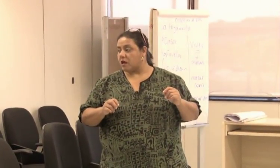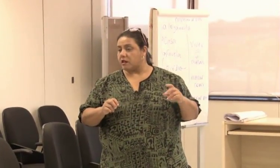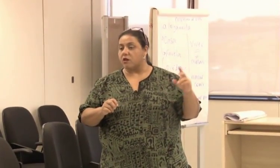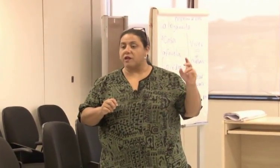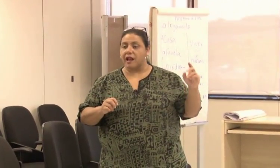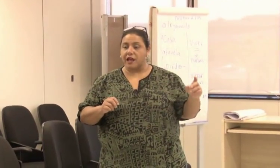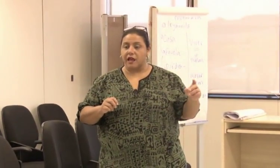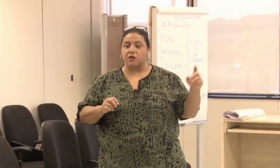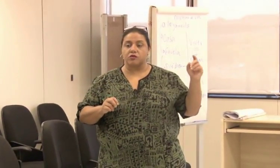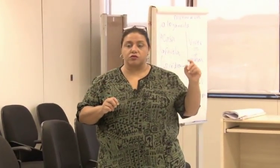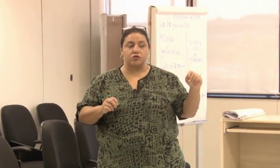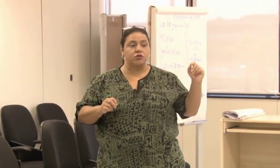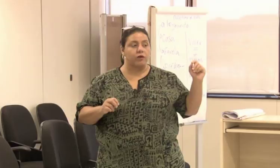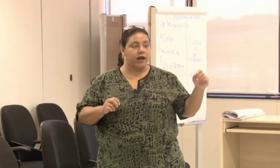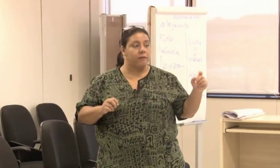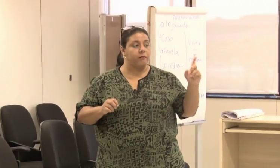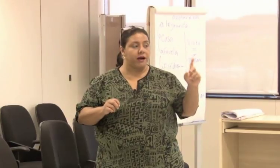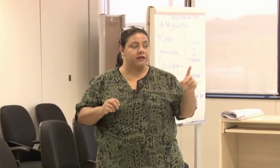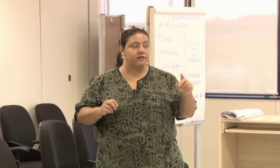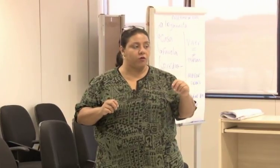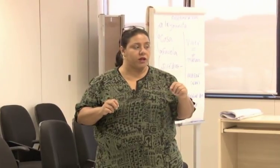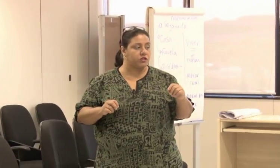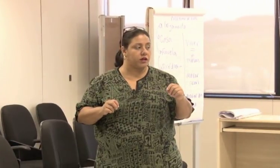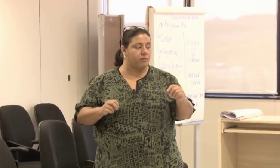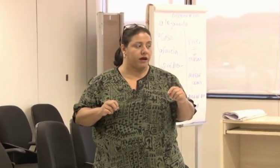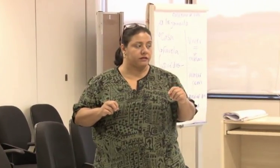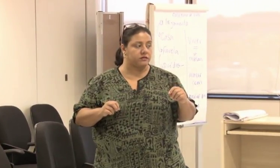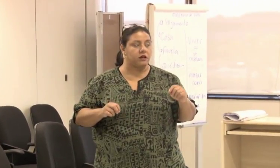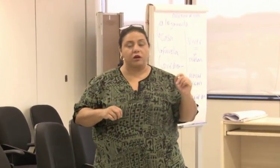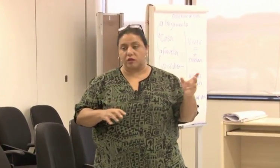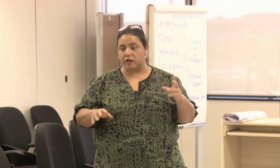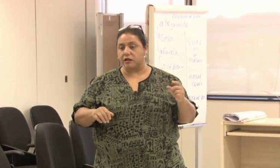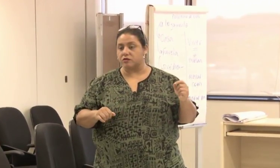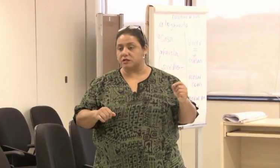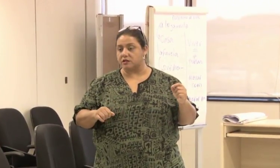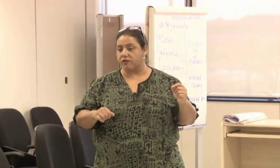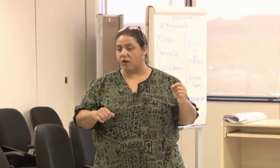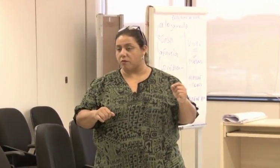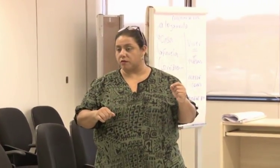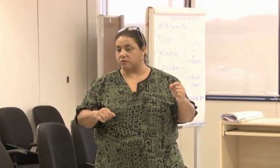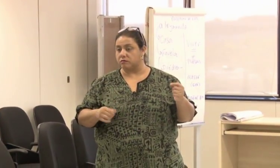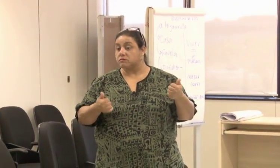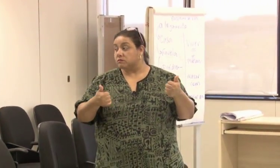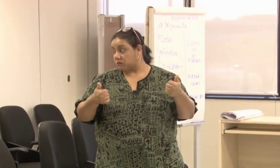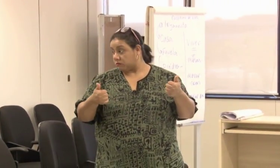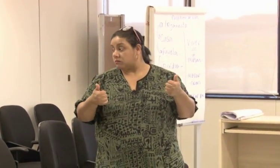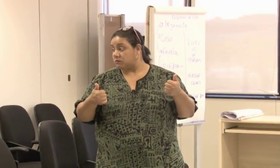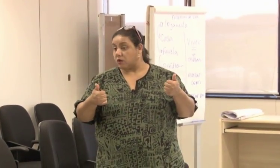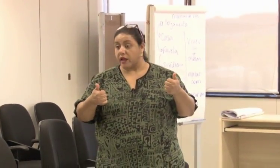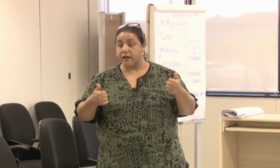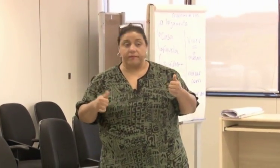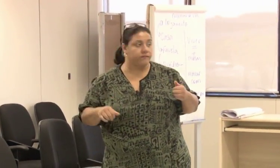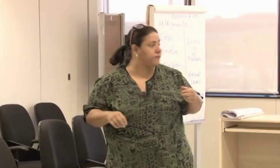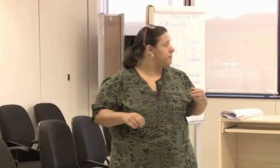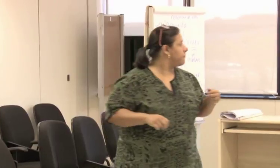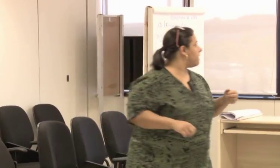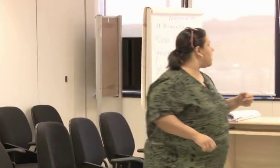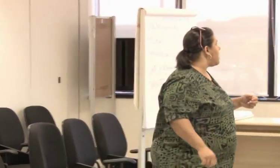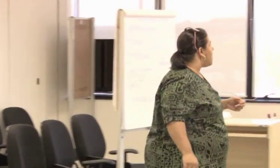Então, na lei, o surdo é parcialmente incapaz. Eu tenho que traduzir dessa forma. Ok?